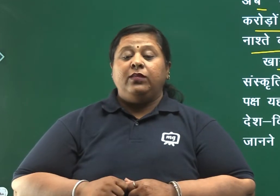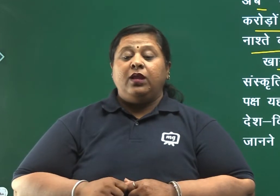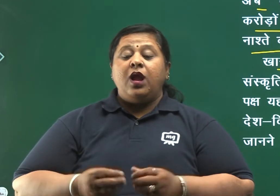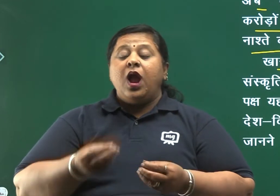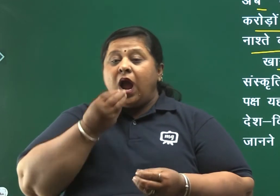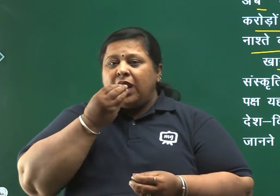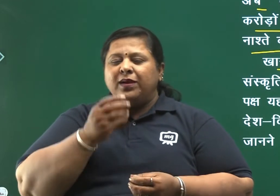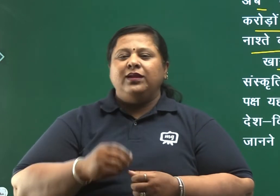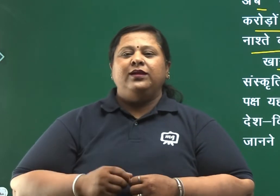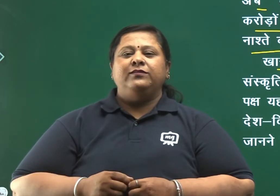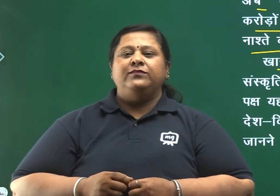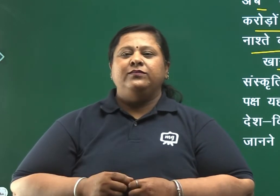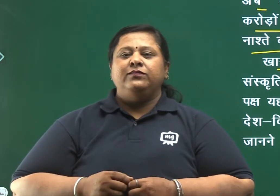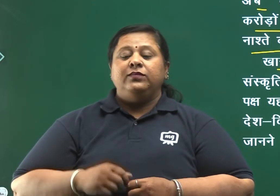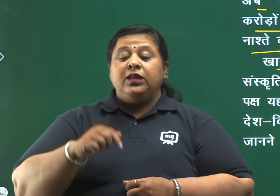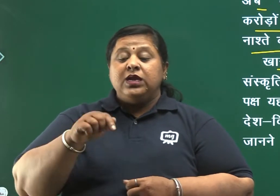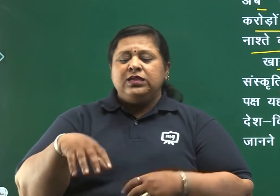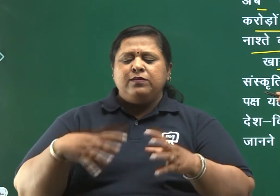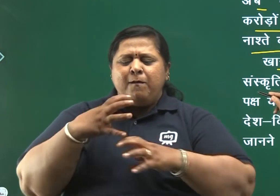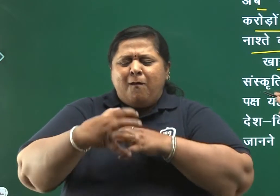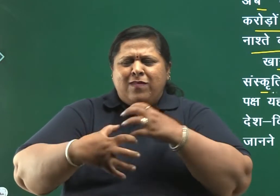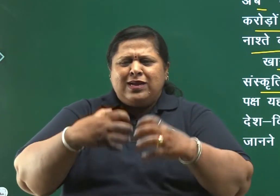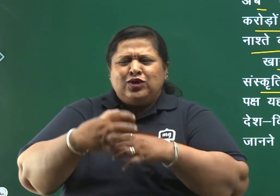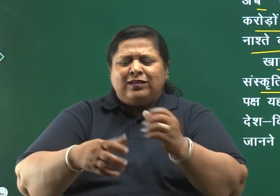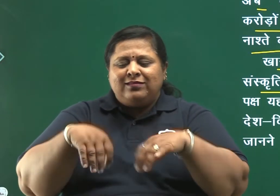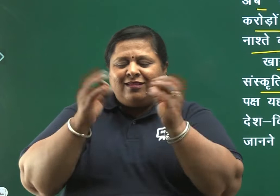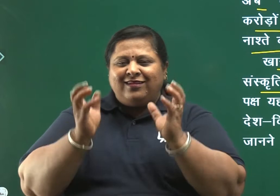खान पान की इस मिश्रित संस्कृति का